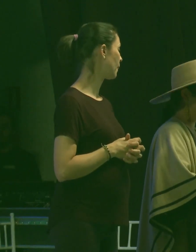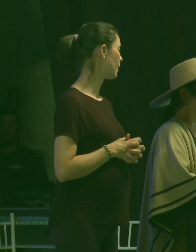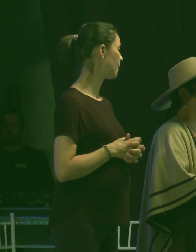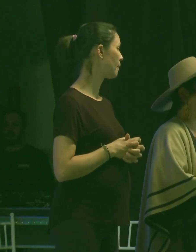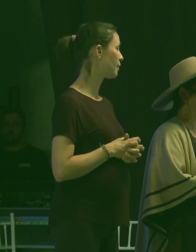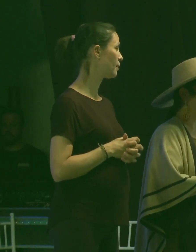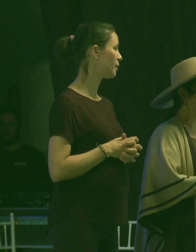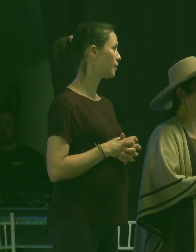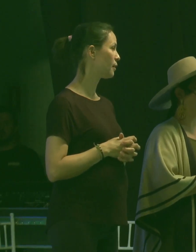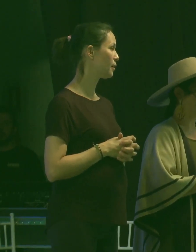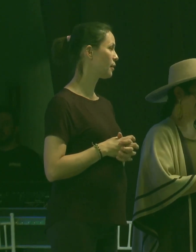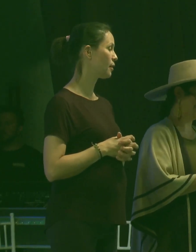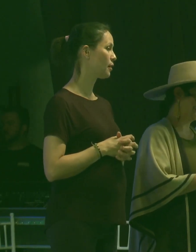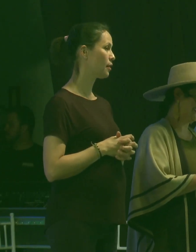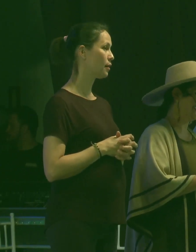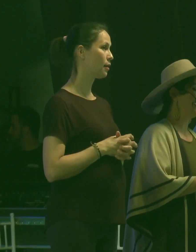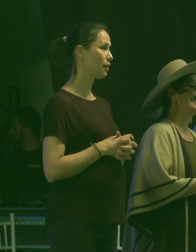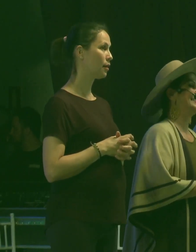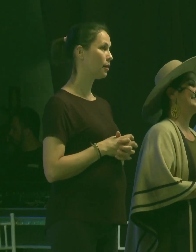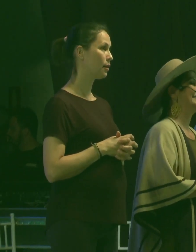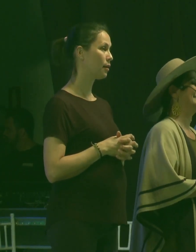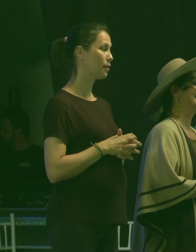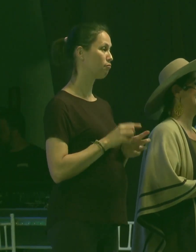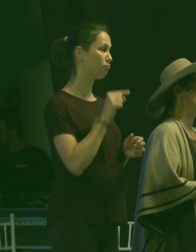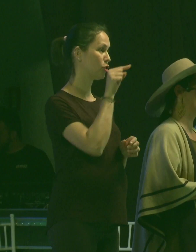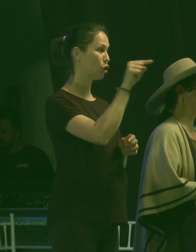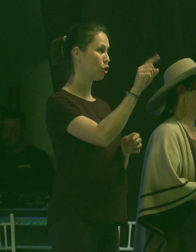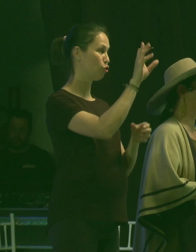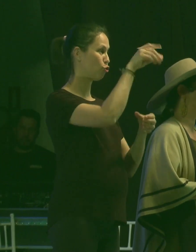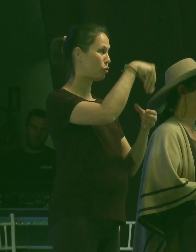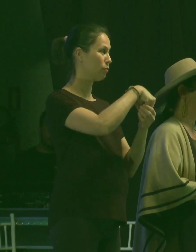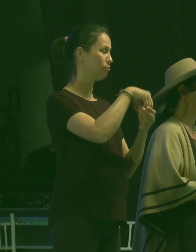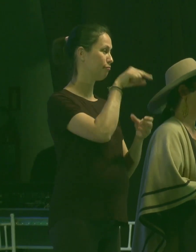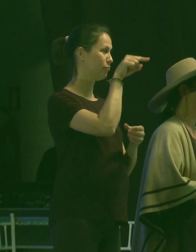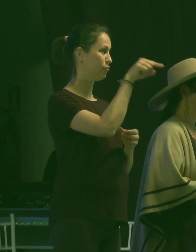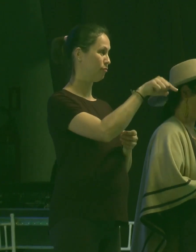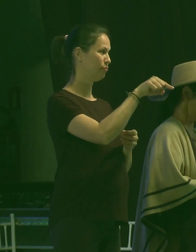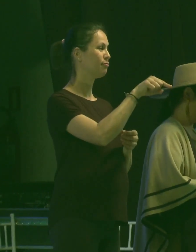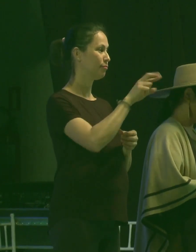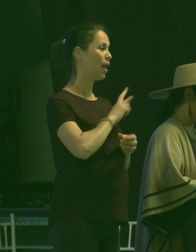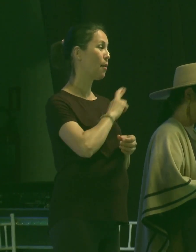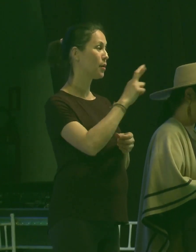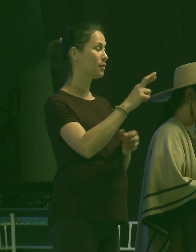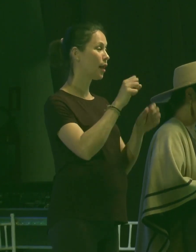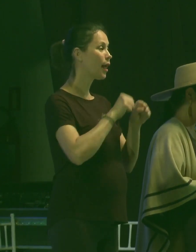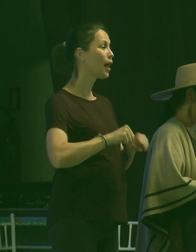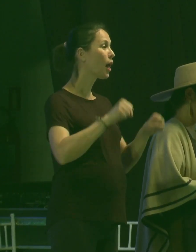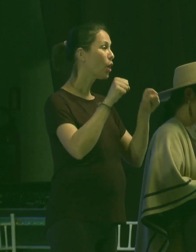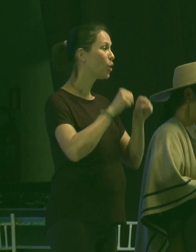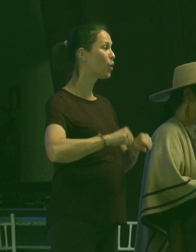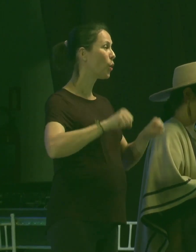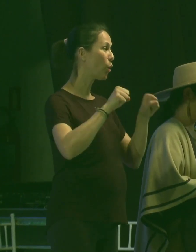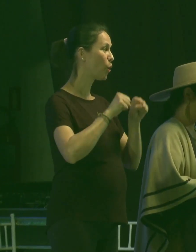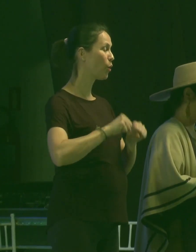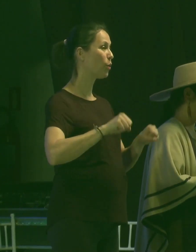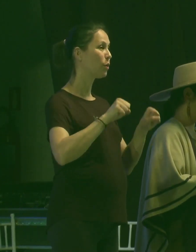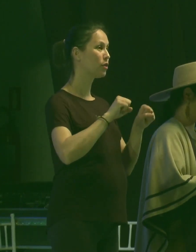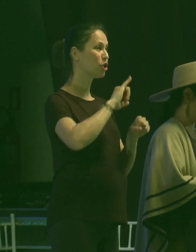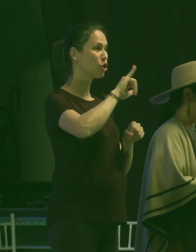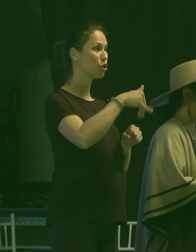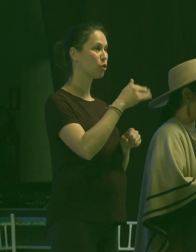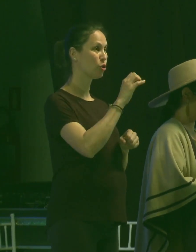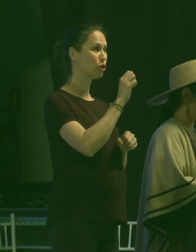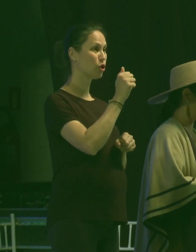Em Ti. É um chamamê que representa Canoas. Jean Kirchhoff, volta pra cá,